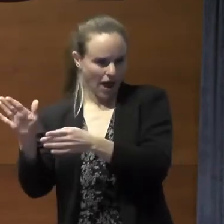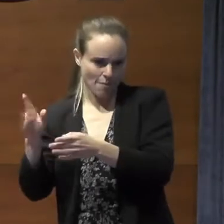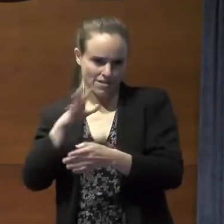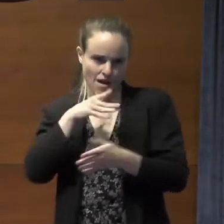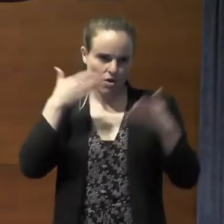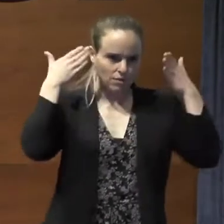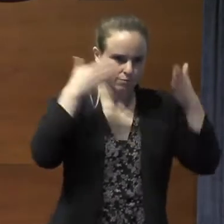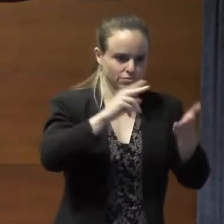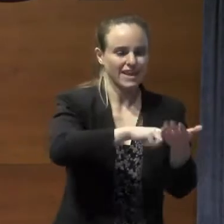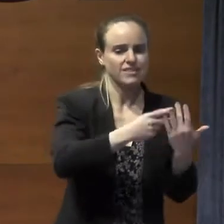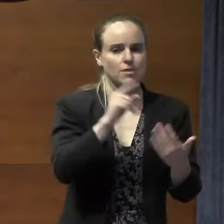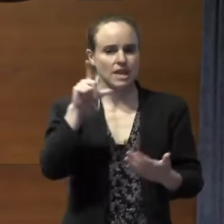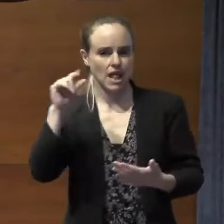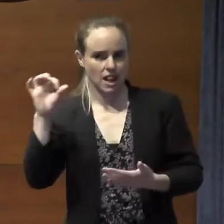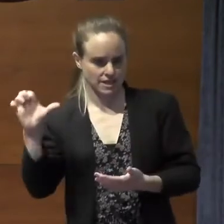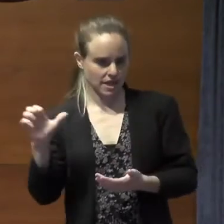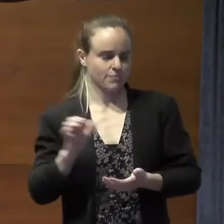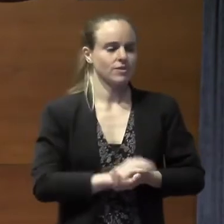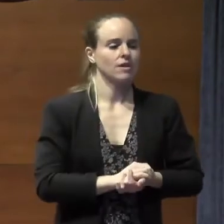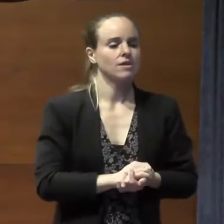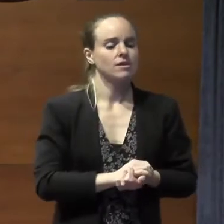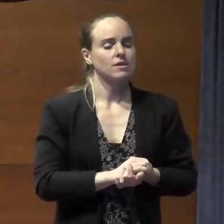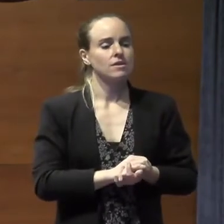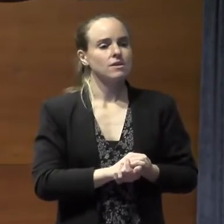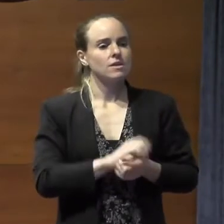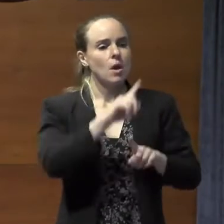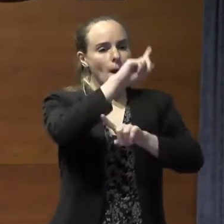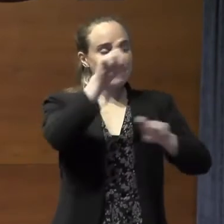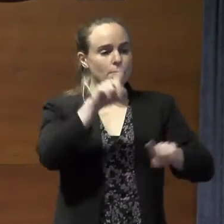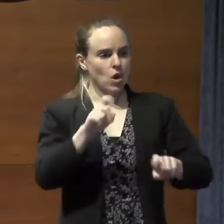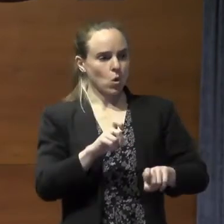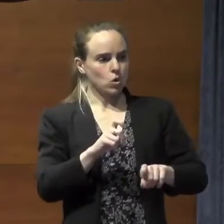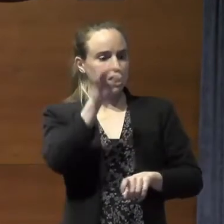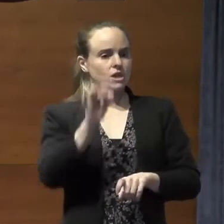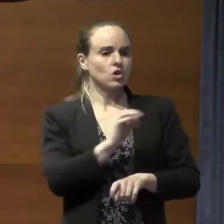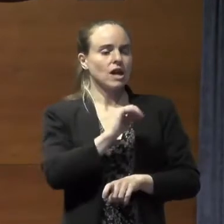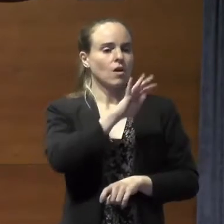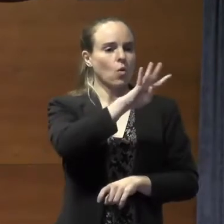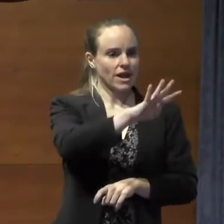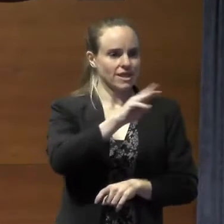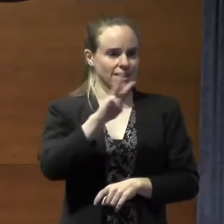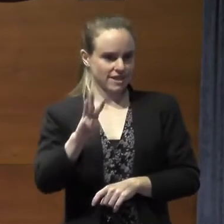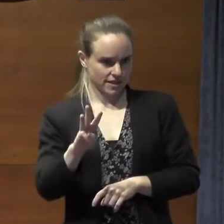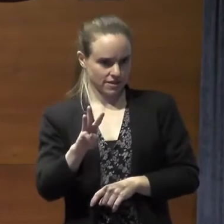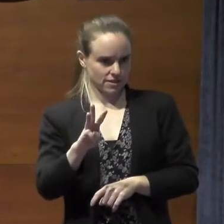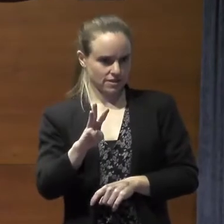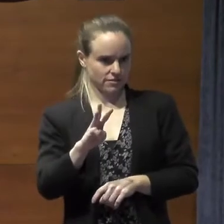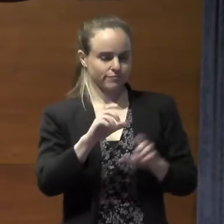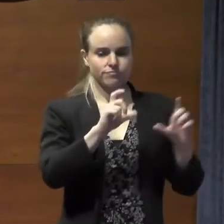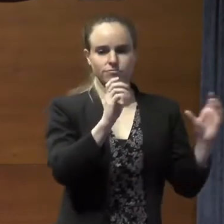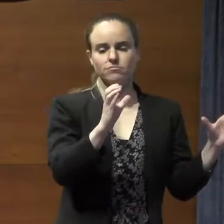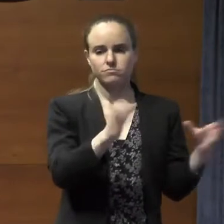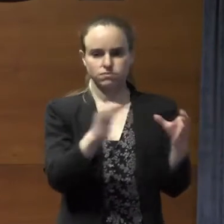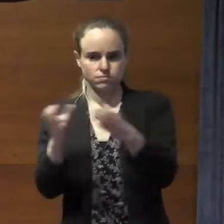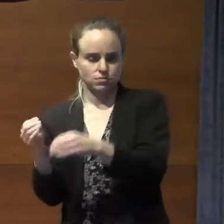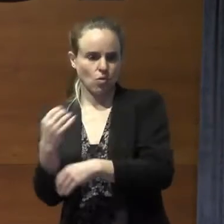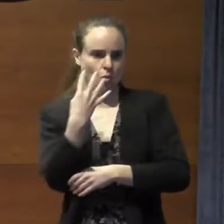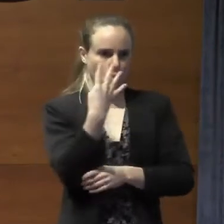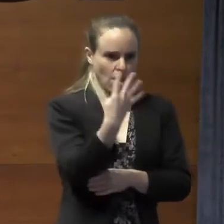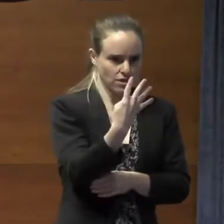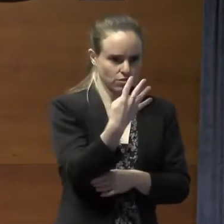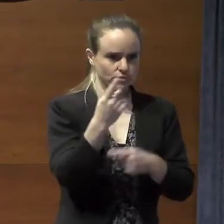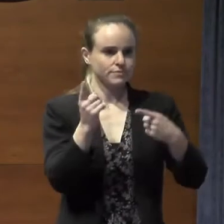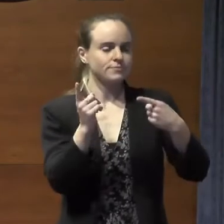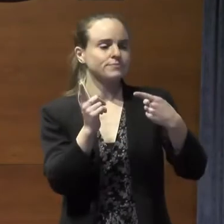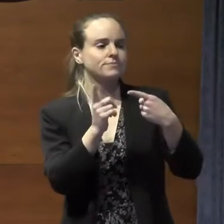el cuestionario para intérpretes, consta de 43 preguntas y se divide en 4 bloques.